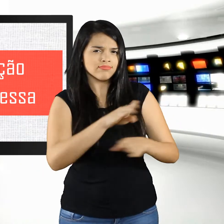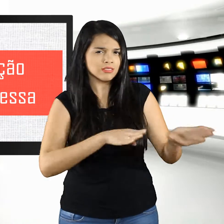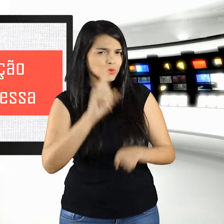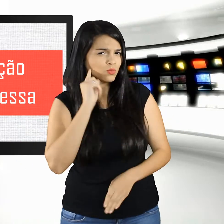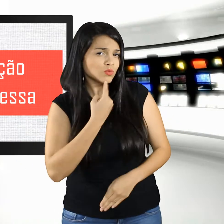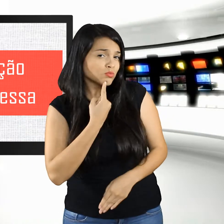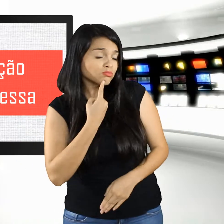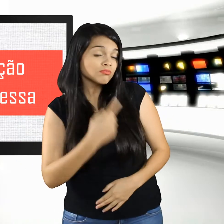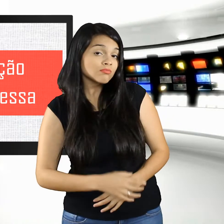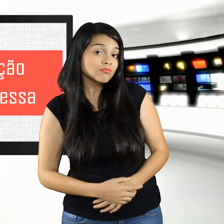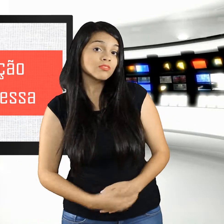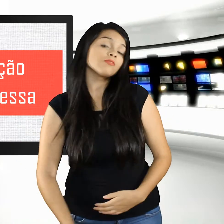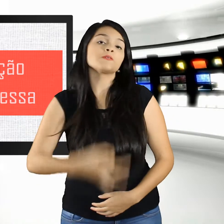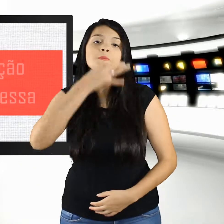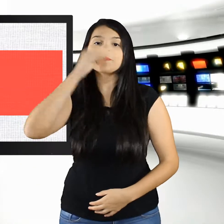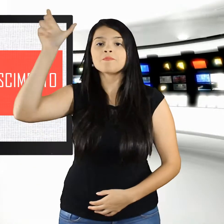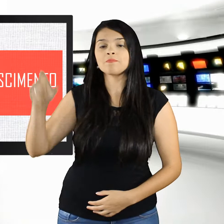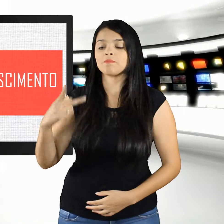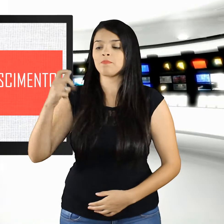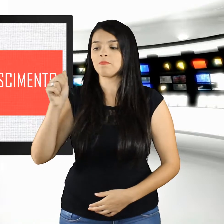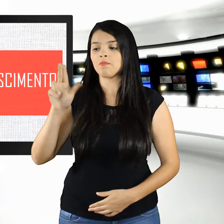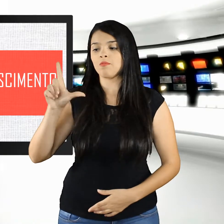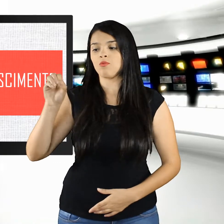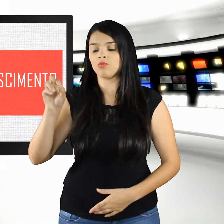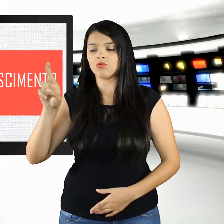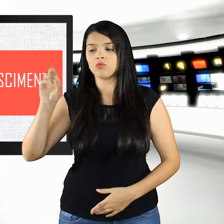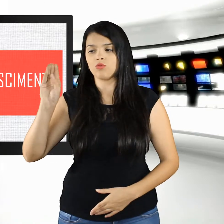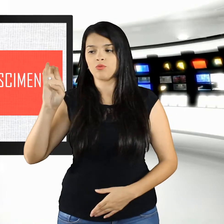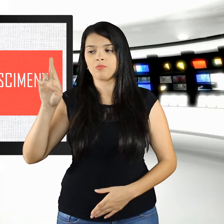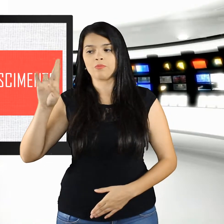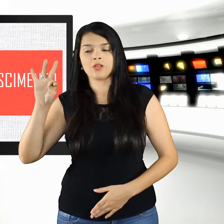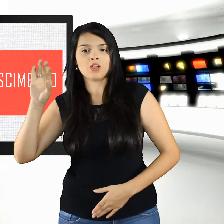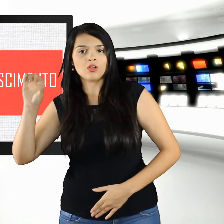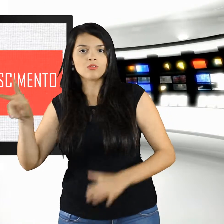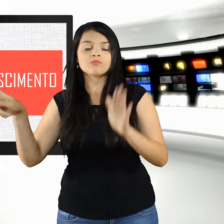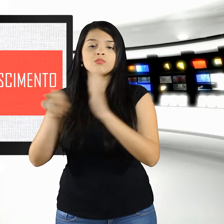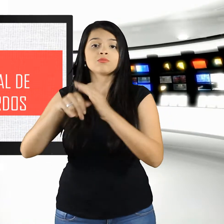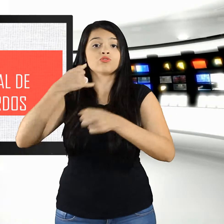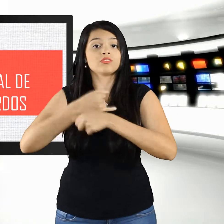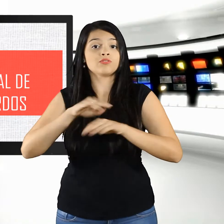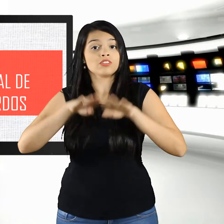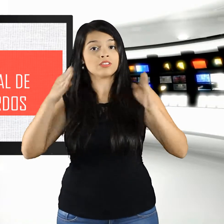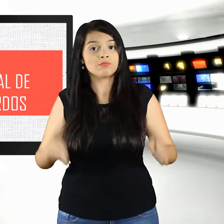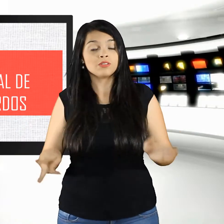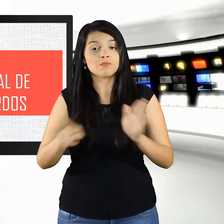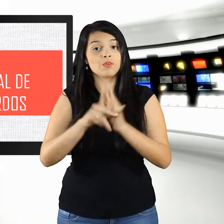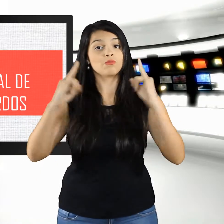Na opinião de Paulo Roberto do Nascimento, chefe de gabinete do Instituto Nacional de Educação de Surdos,